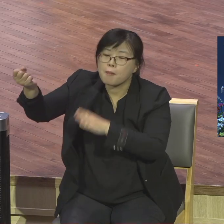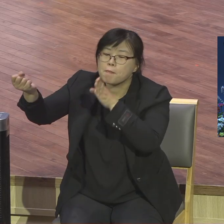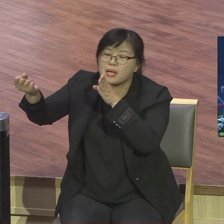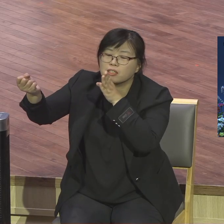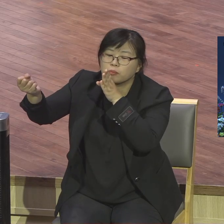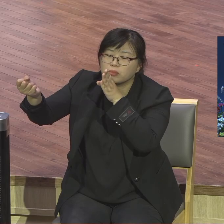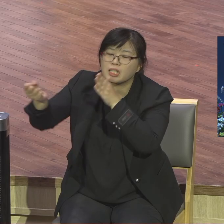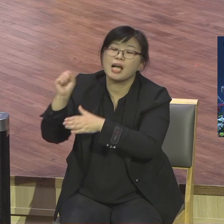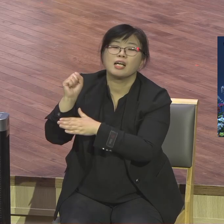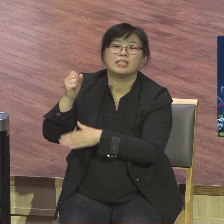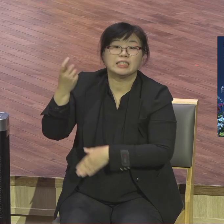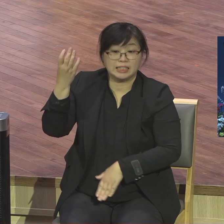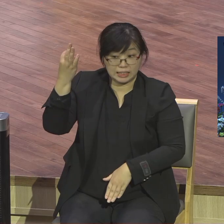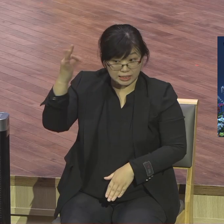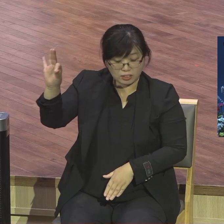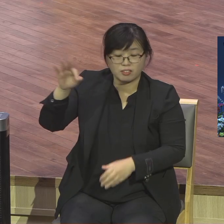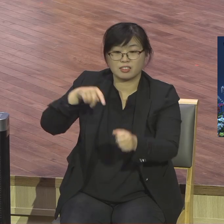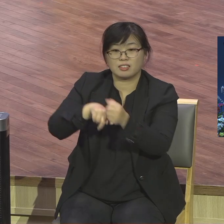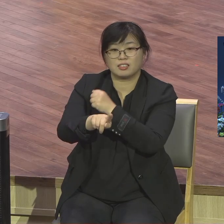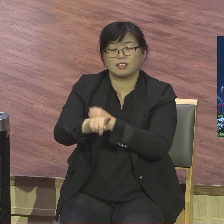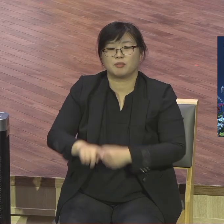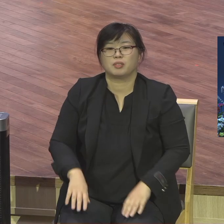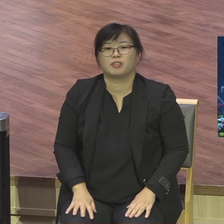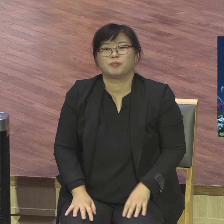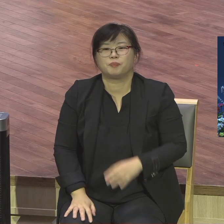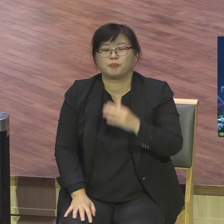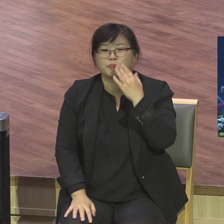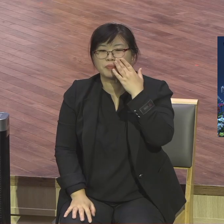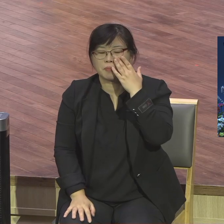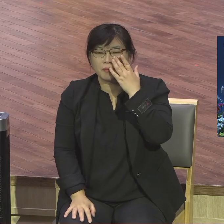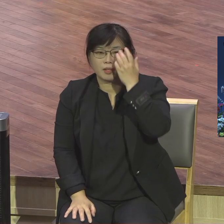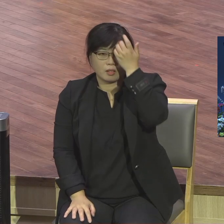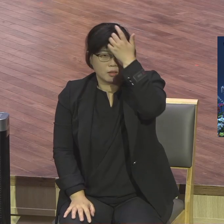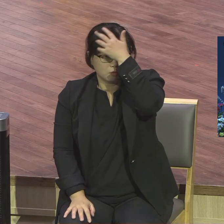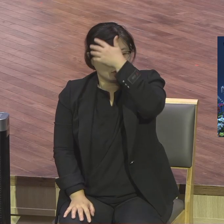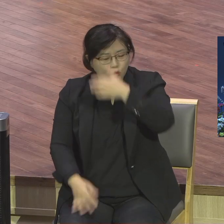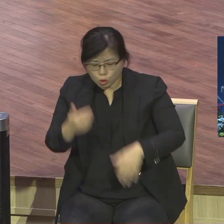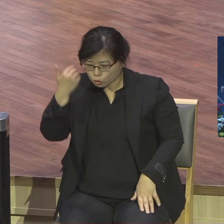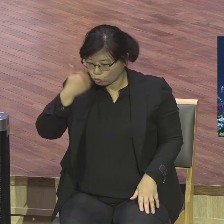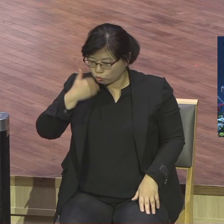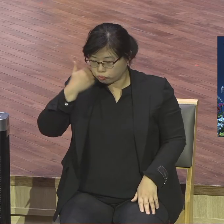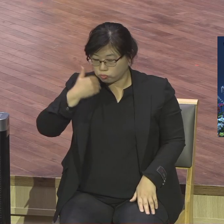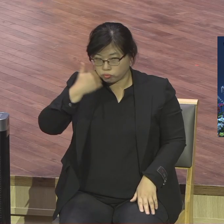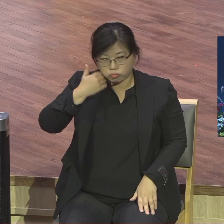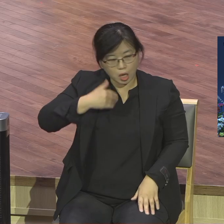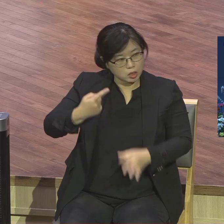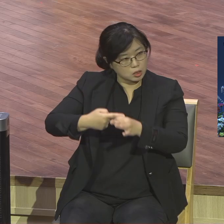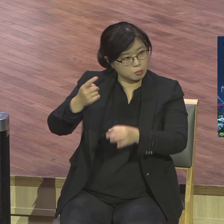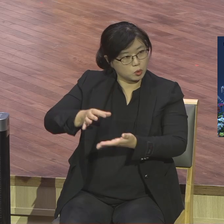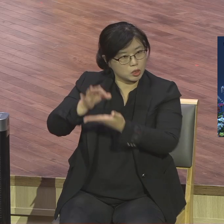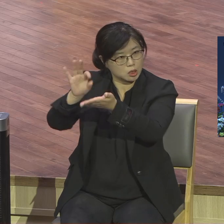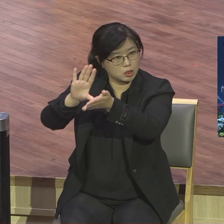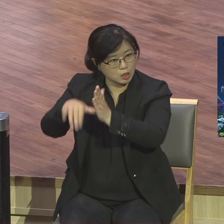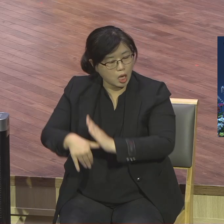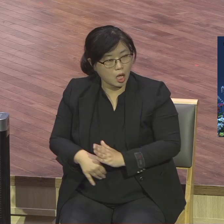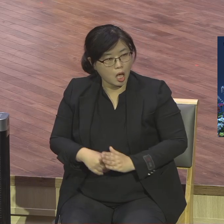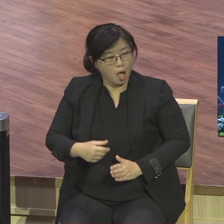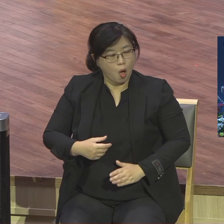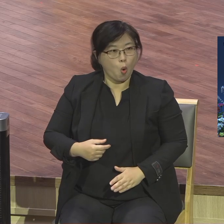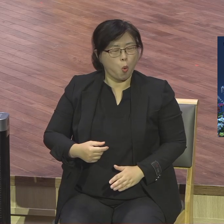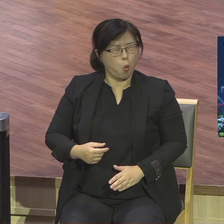십일조를 드리기 시작하면서 여섯 번 놀랐다는 겁니다 십일조를 드리면 여섯 번 놀랐어요 뭘 어떻게 놀랐냐 첫째